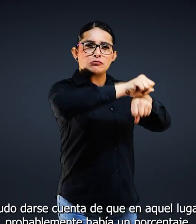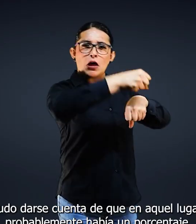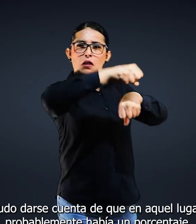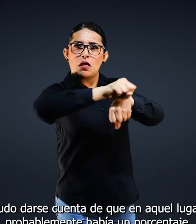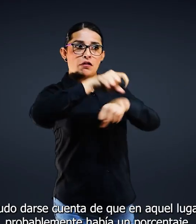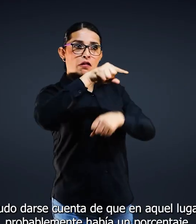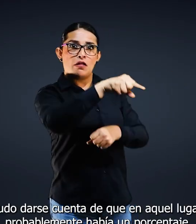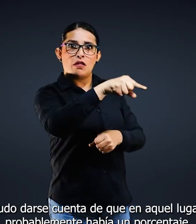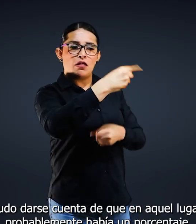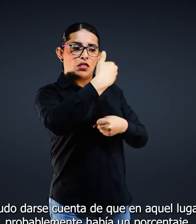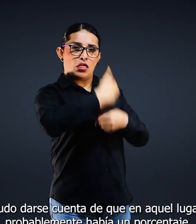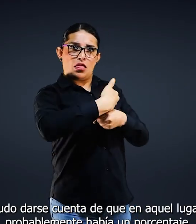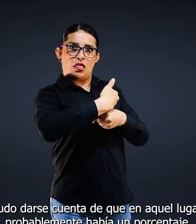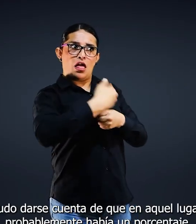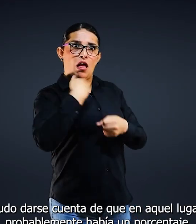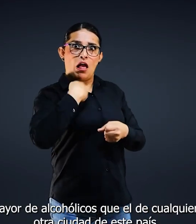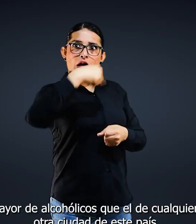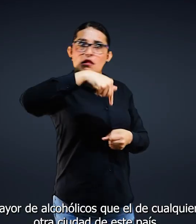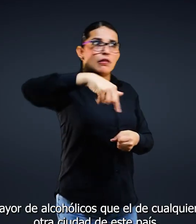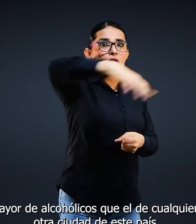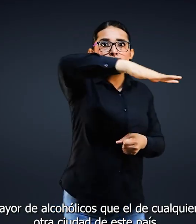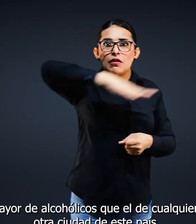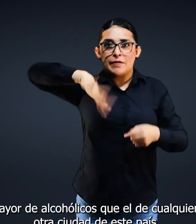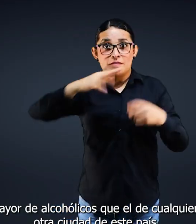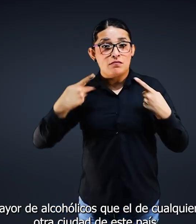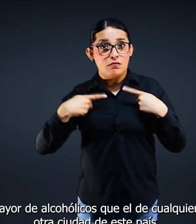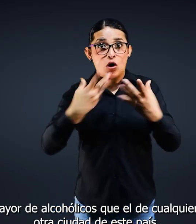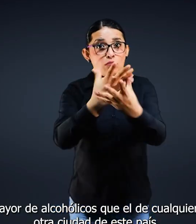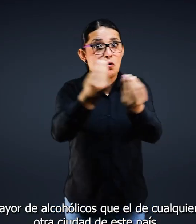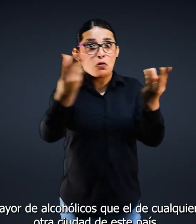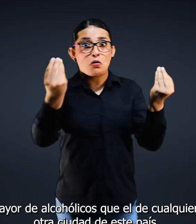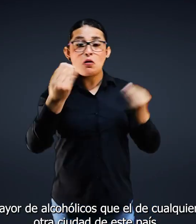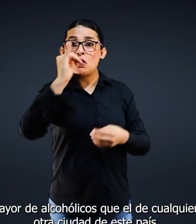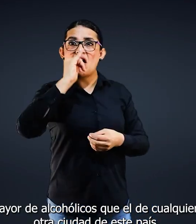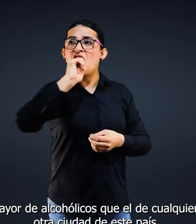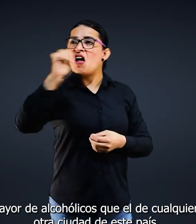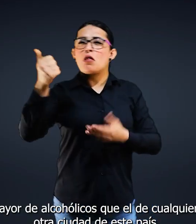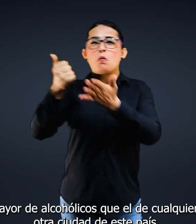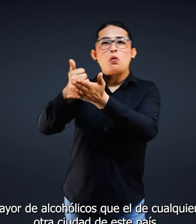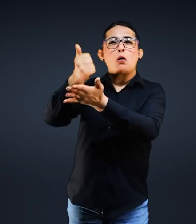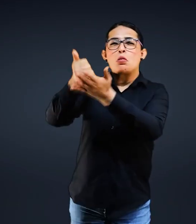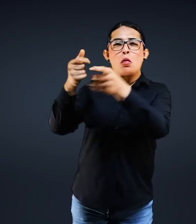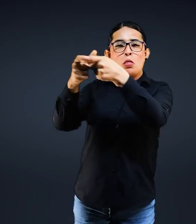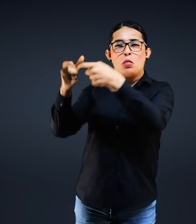aquel lugar probablemente había un porcentaje mayor de alcohólicos que el de cualquiera otra ciudad de este país.